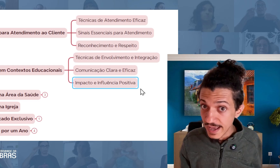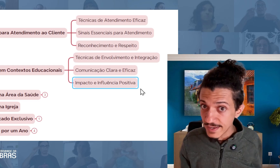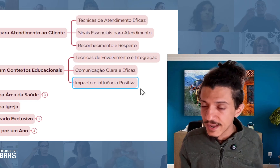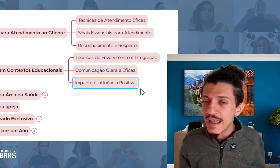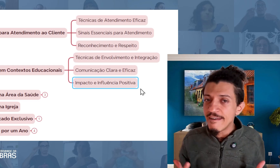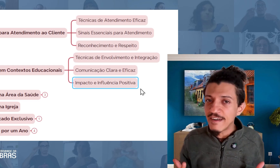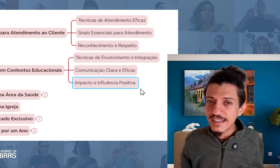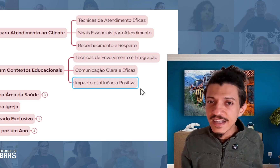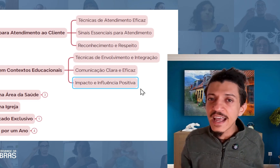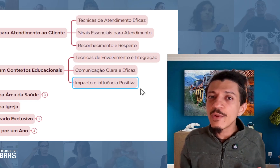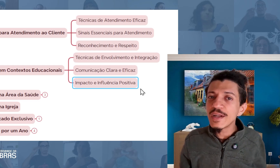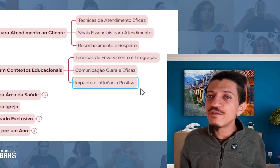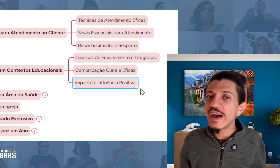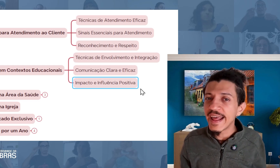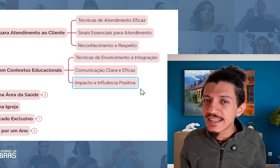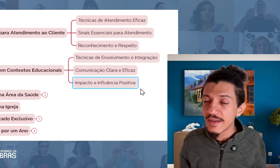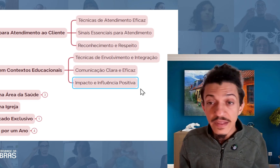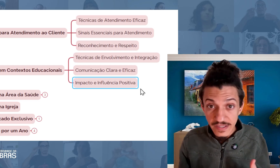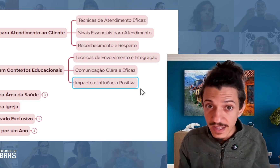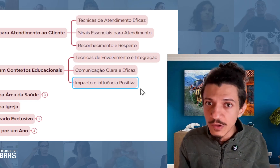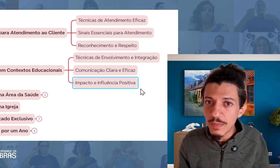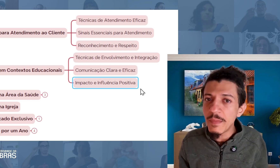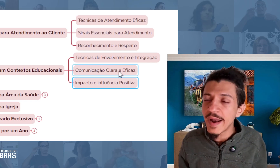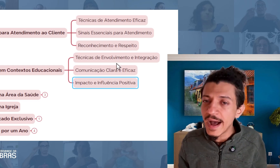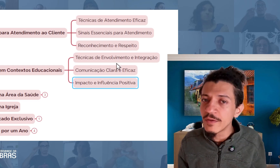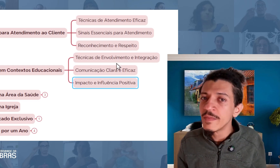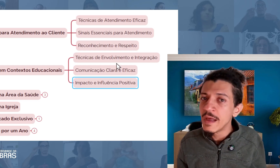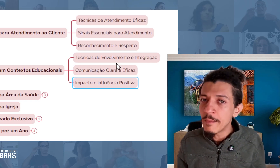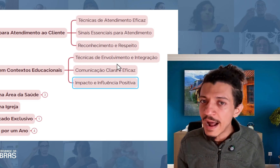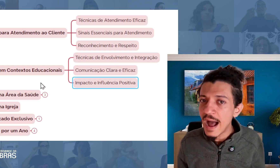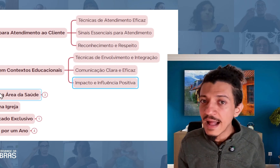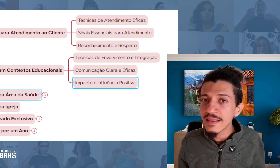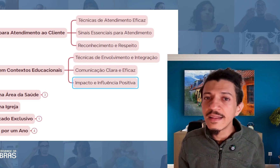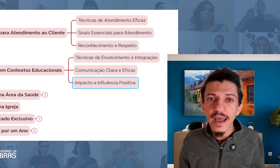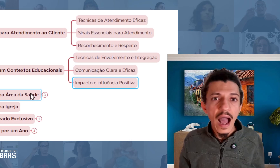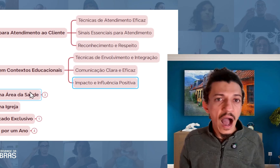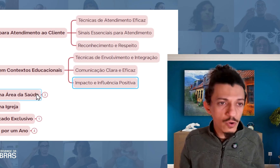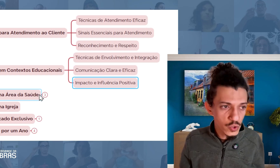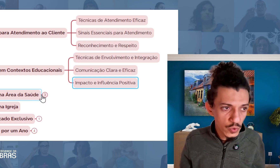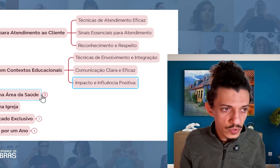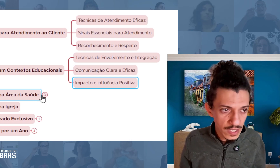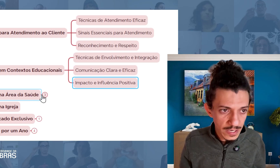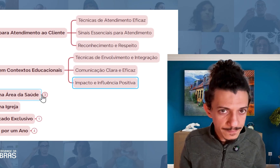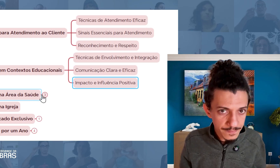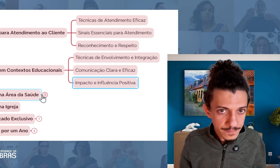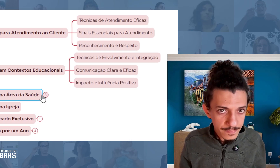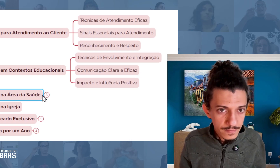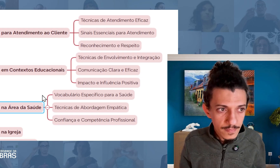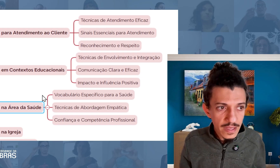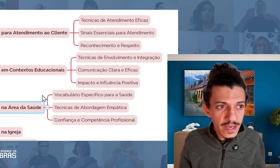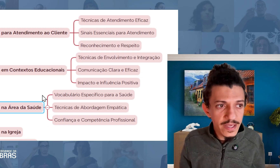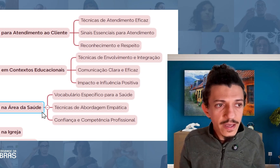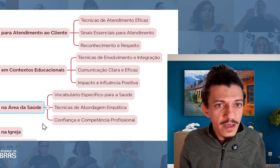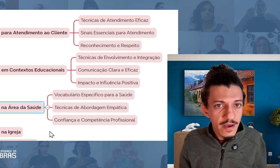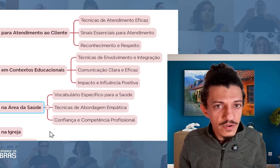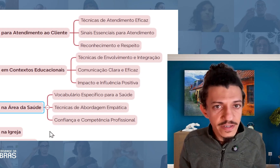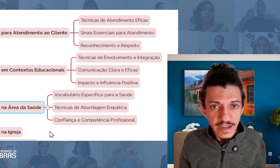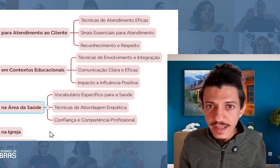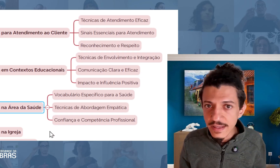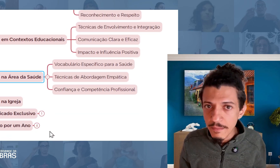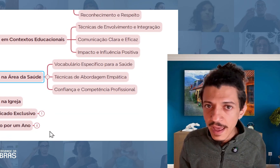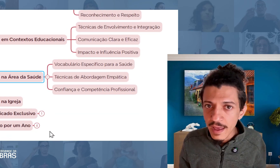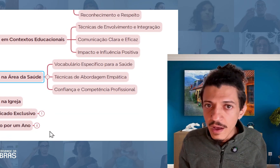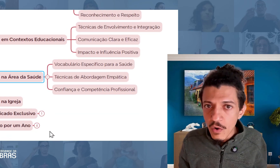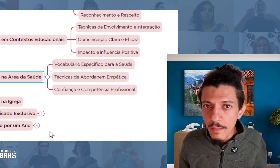do que isso, fazendo a diferença, estando preparado para atender aos surdos ali. E aqui você vai